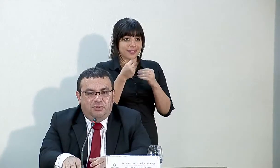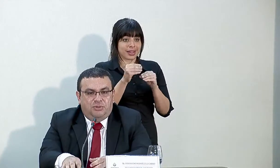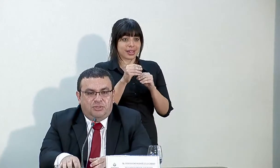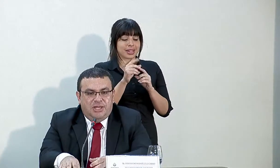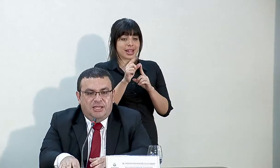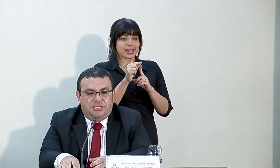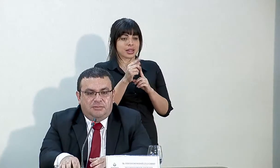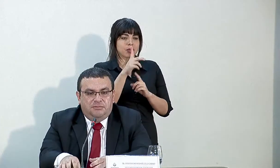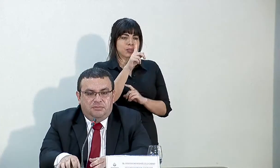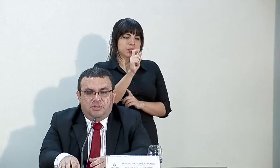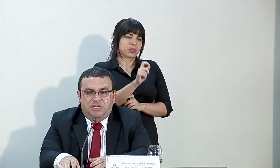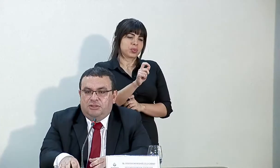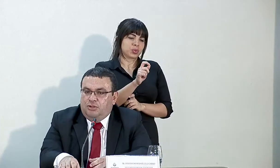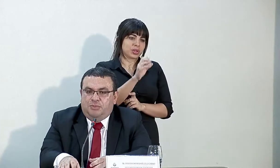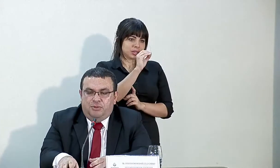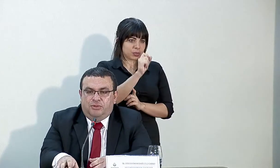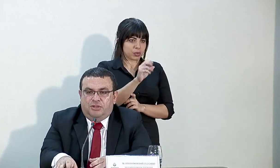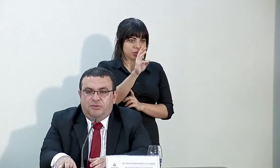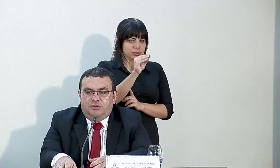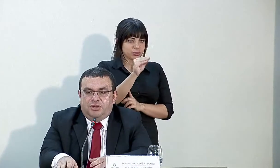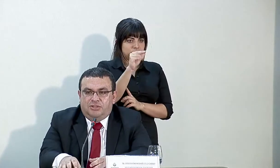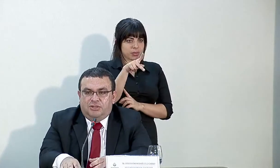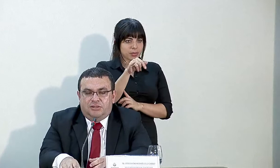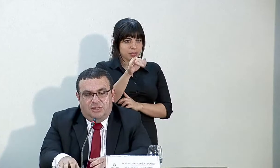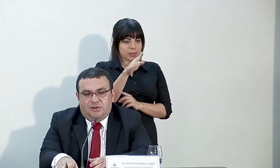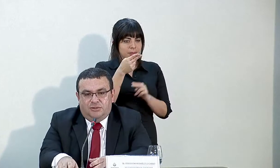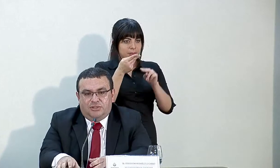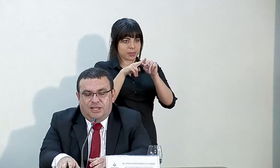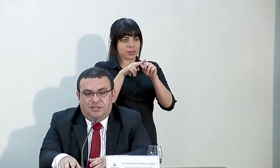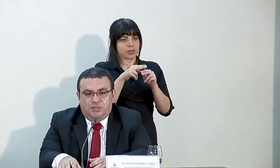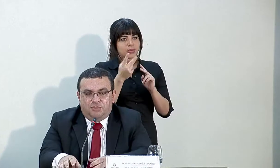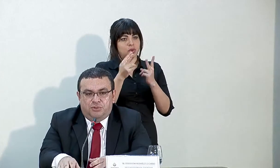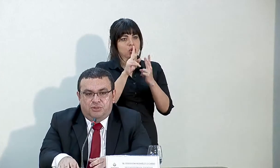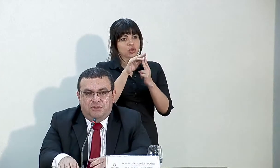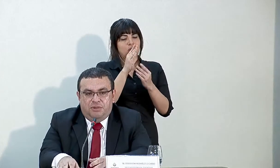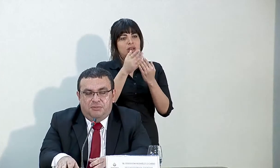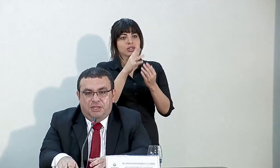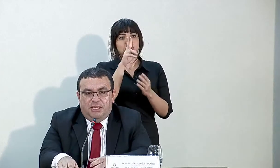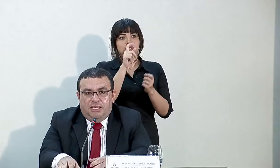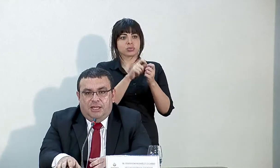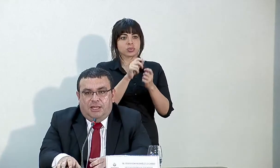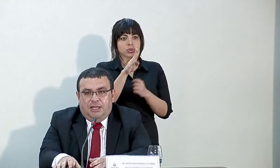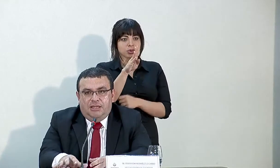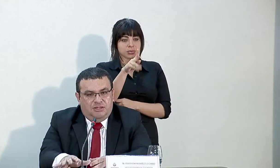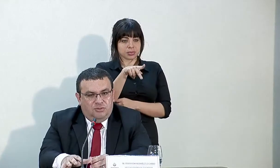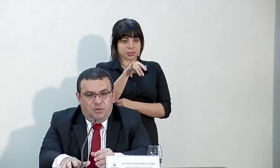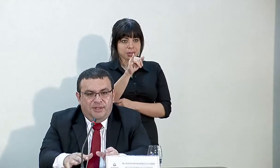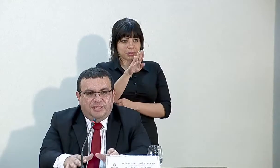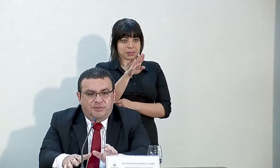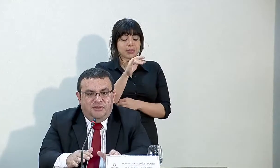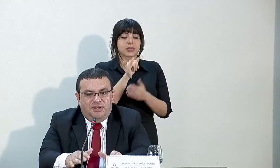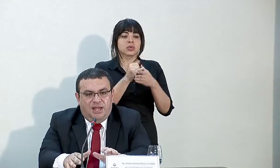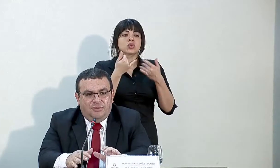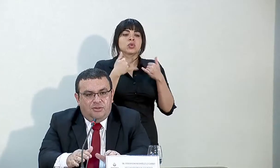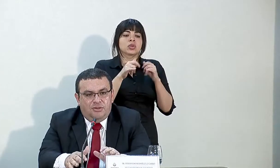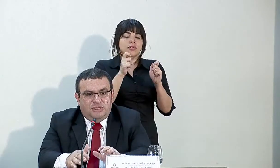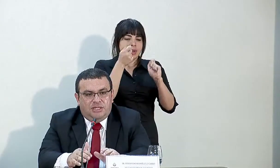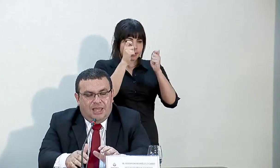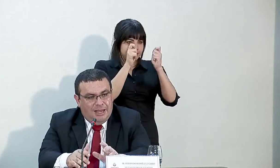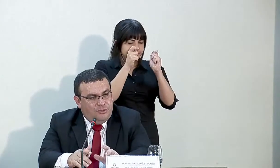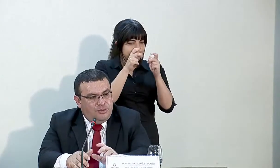aproximadamente 0,6% del Producto Interno Bruto adicional, o sea, entre los dos casi 2 puntos del PIB. Esto todavía estamos